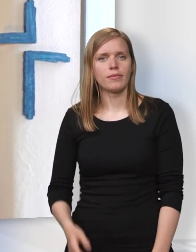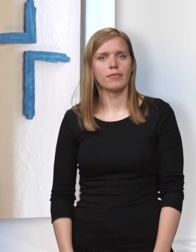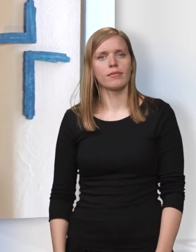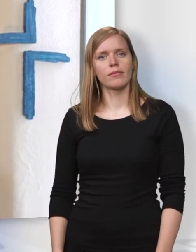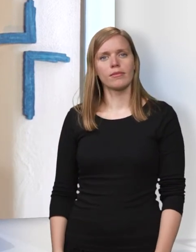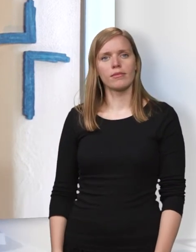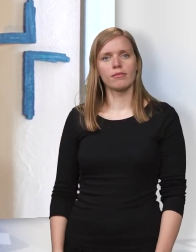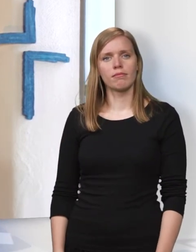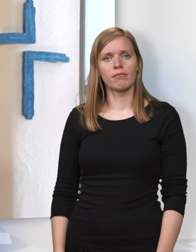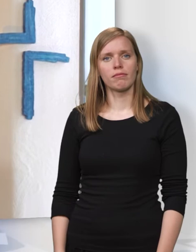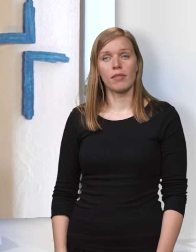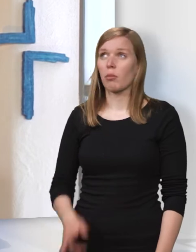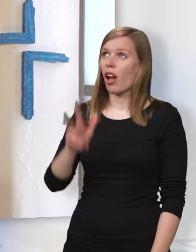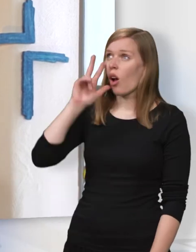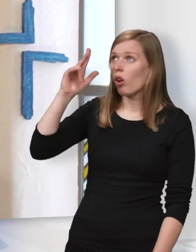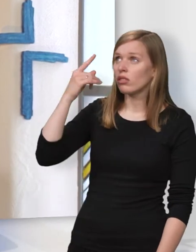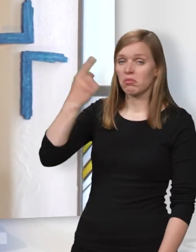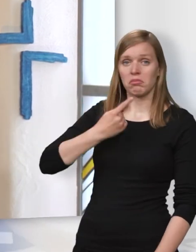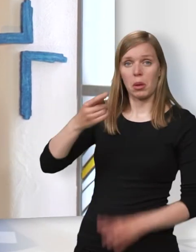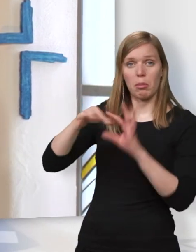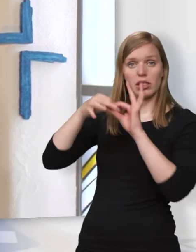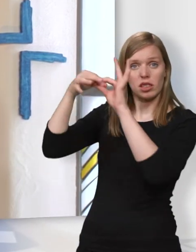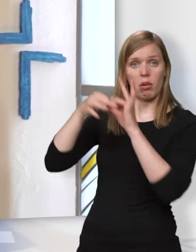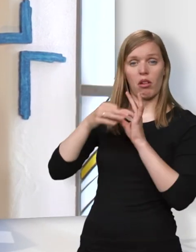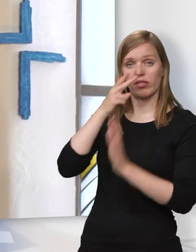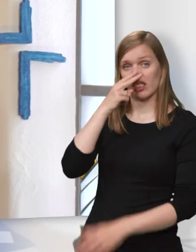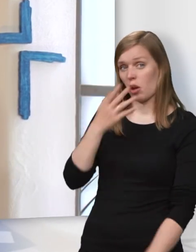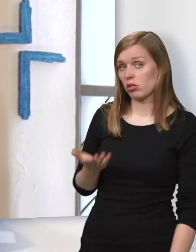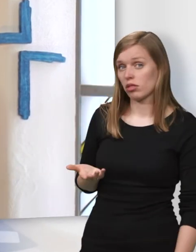Wie ist es eigentlich in unserer Beziehung zu Gott? Was denken Sie?